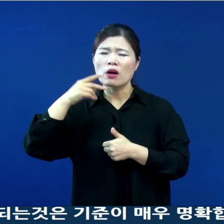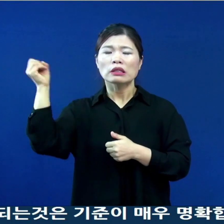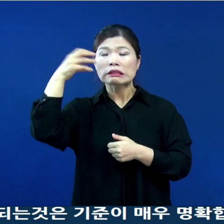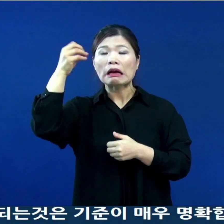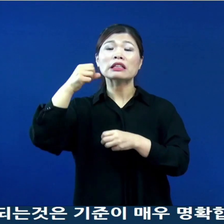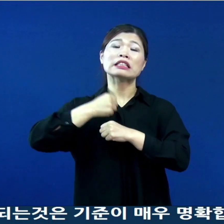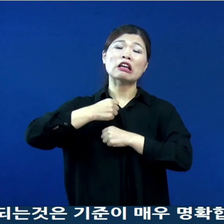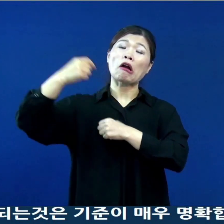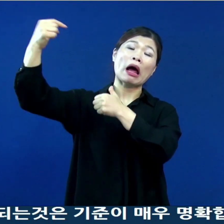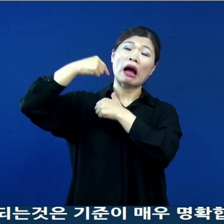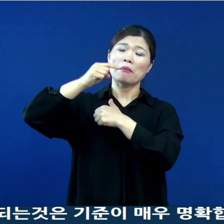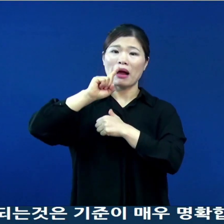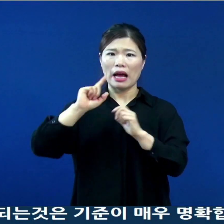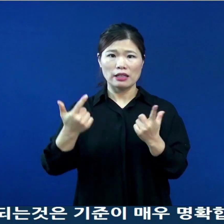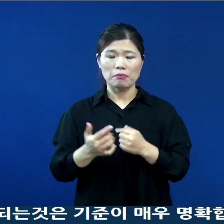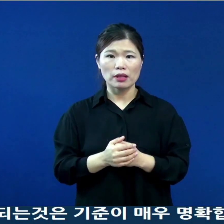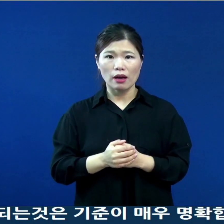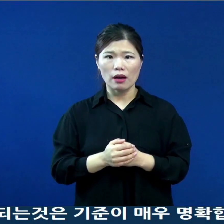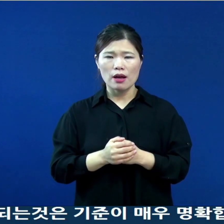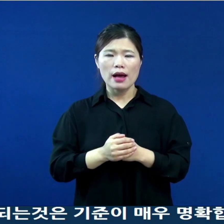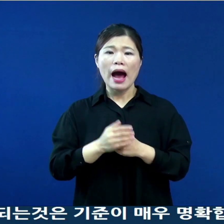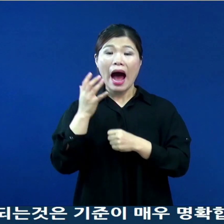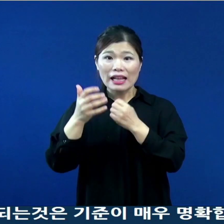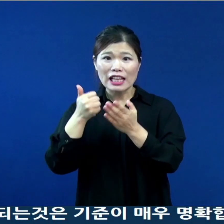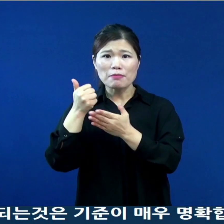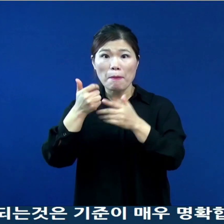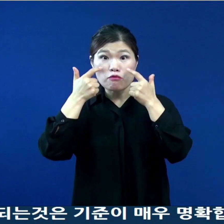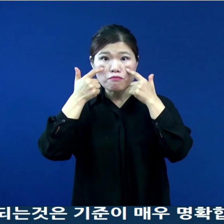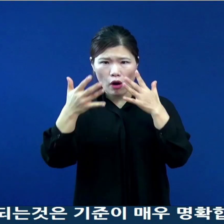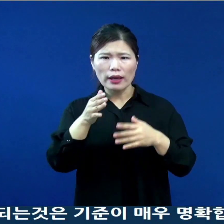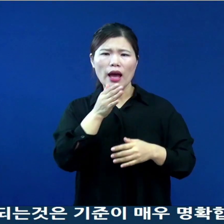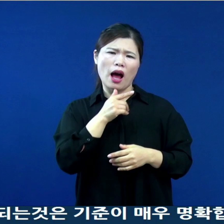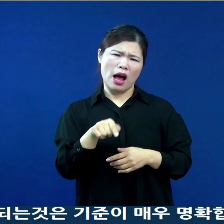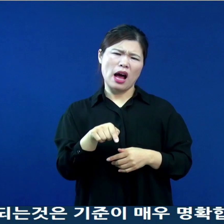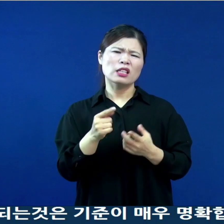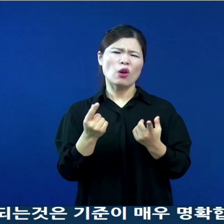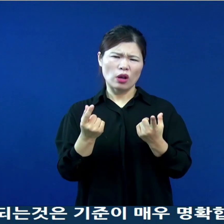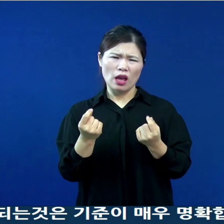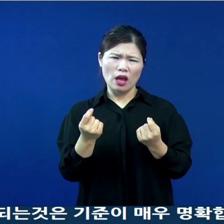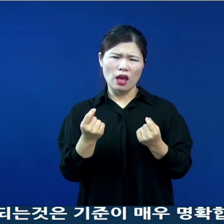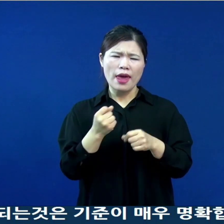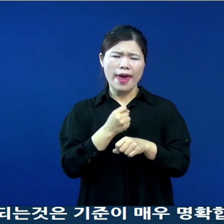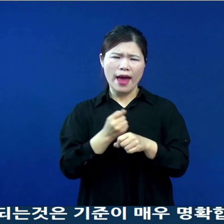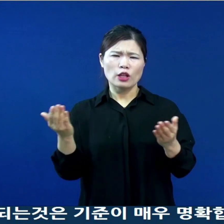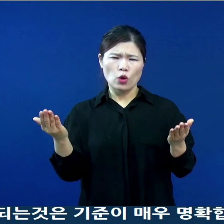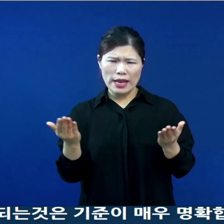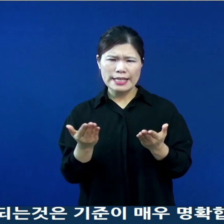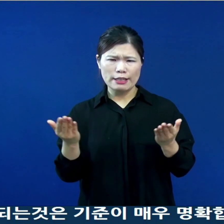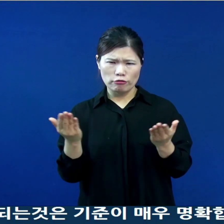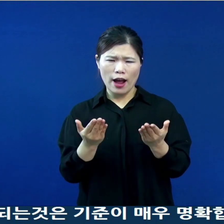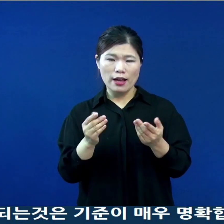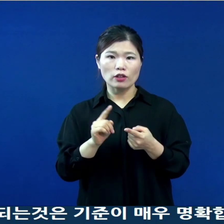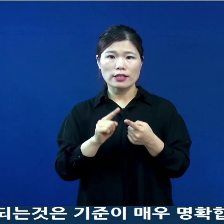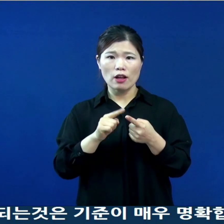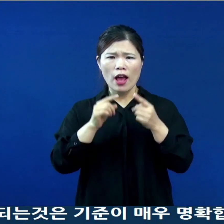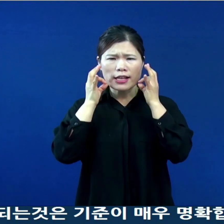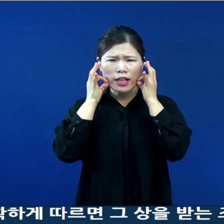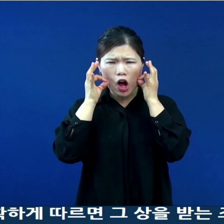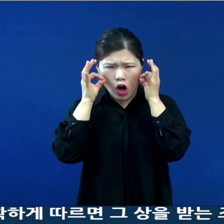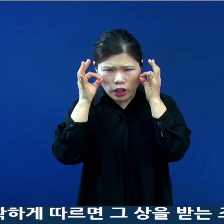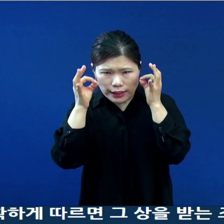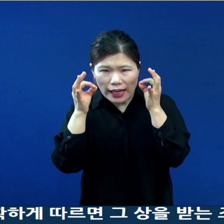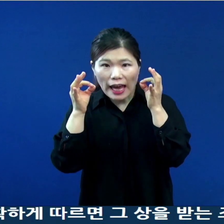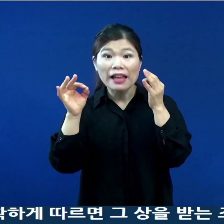말씀하시는 하나님이 아니라, 분명하고 우리가 봐도 이거는 해야 될 일인지를 알려주시고 그것을 성실하게 감당하게 하신